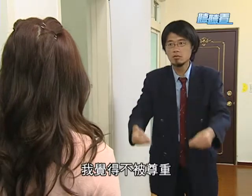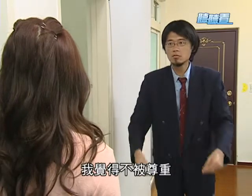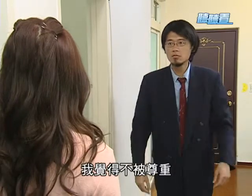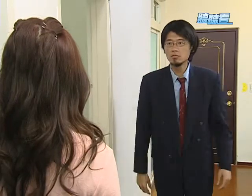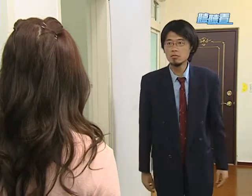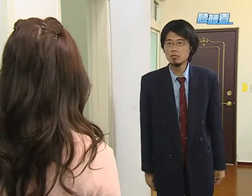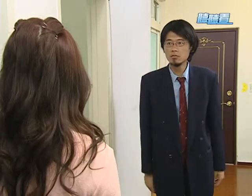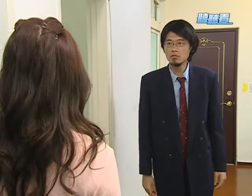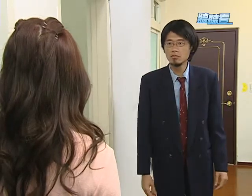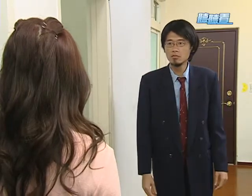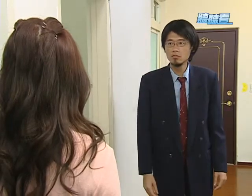重。